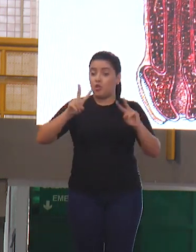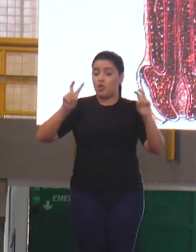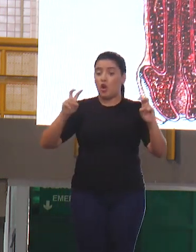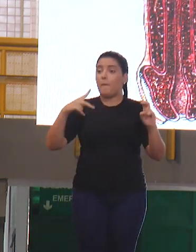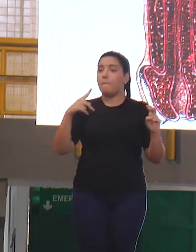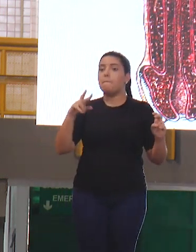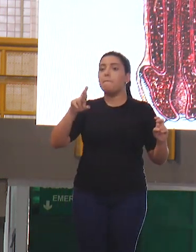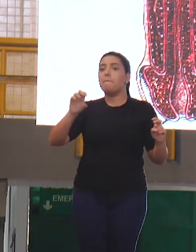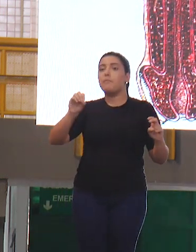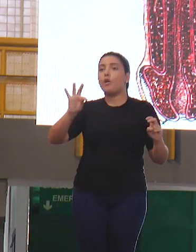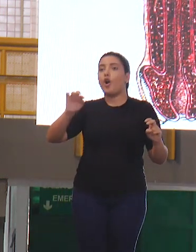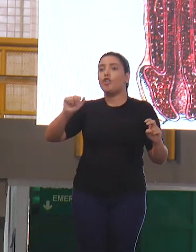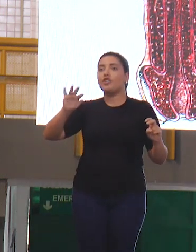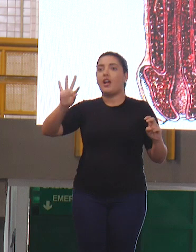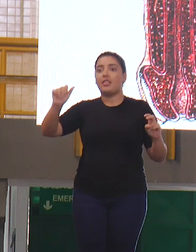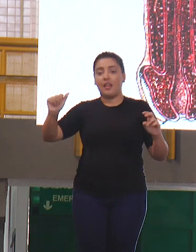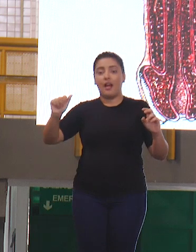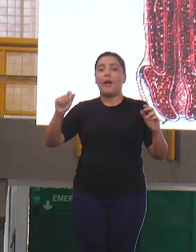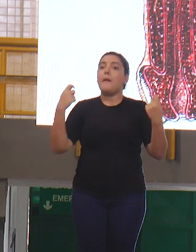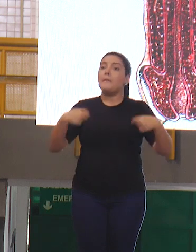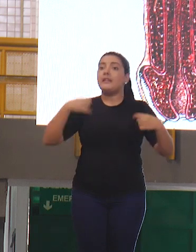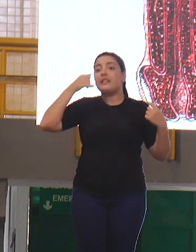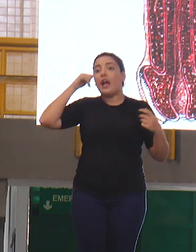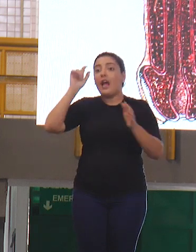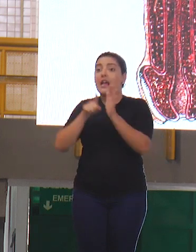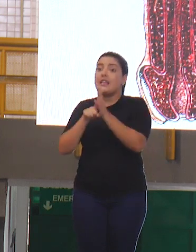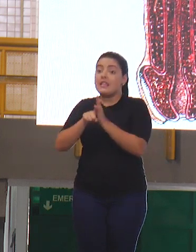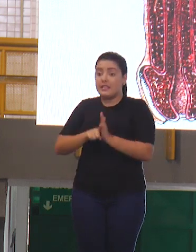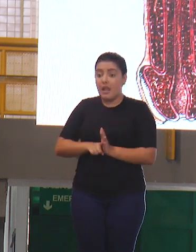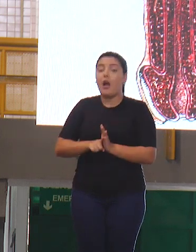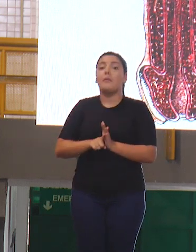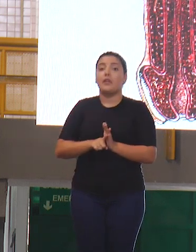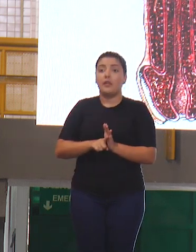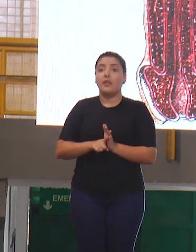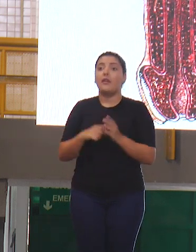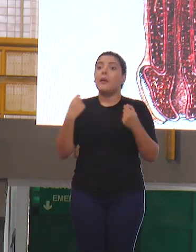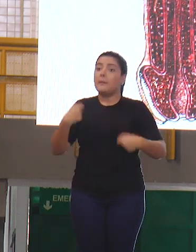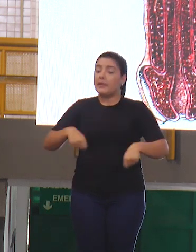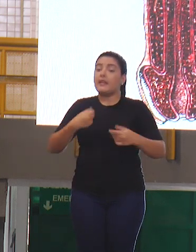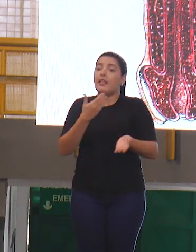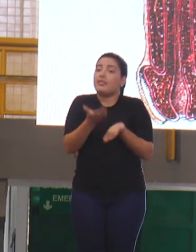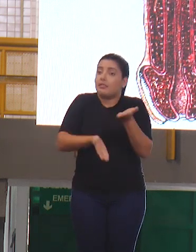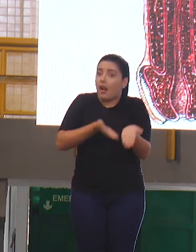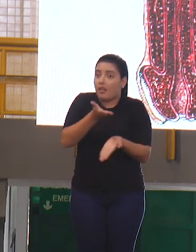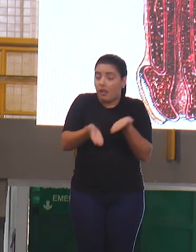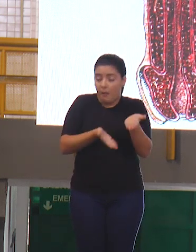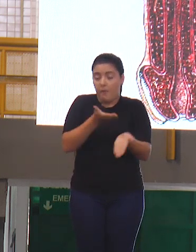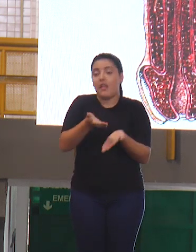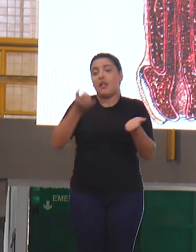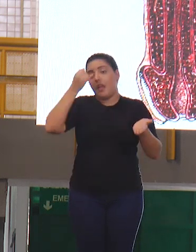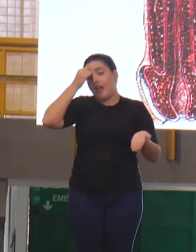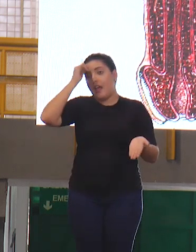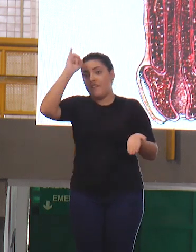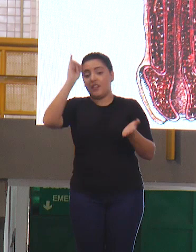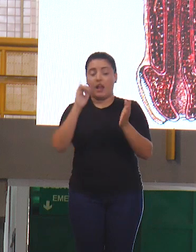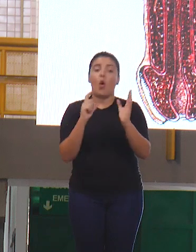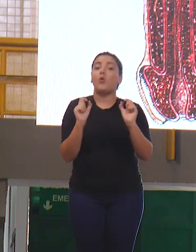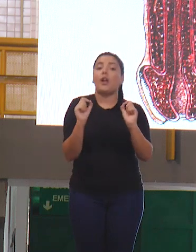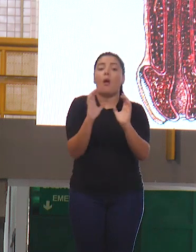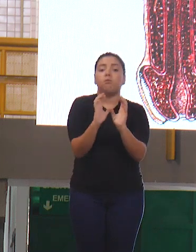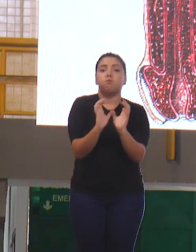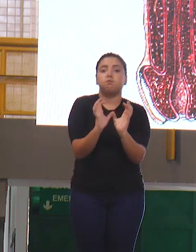da próstata e fazer os exames de prevenção e, se for o caso, fazer um tratamento para quê? Para evitar essa